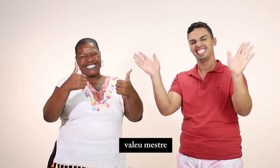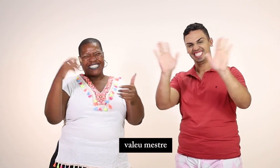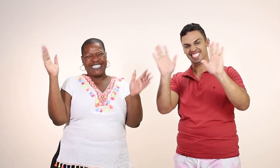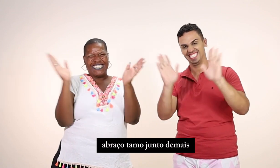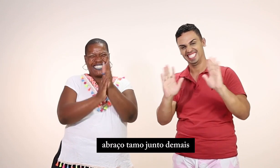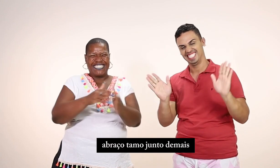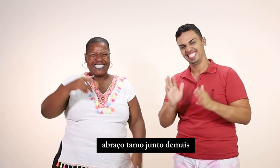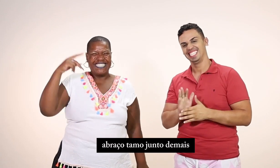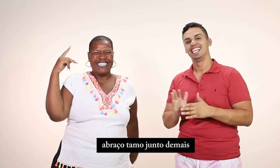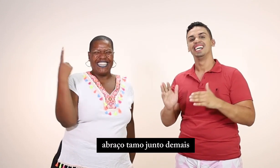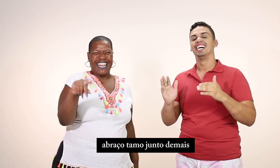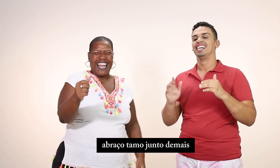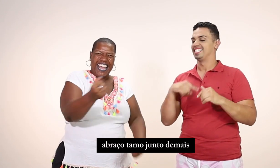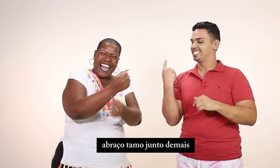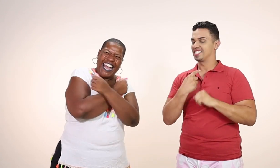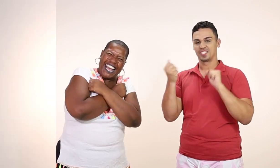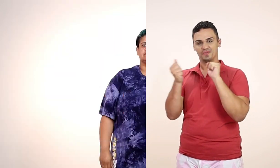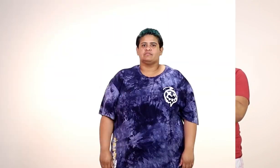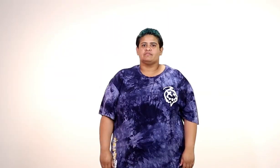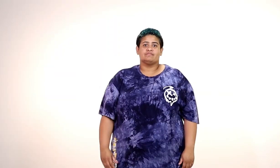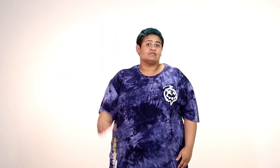Forte mestre. abraço. Tamo junto demais.